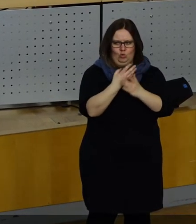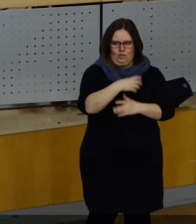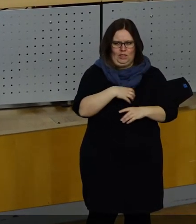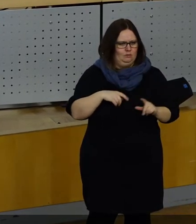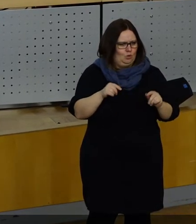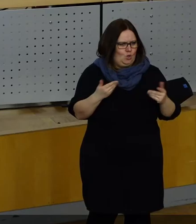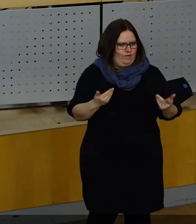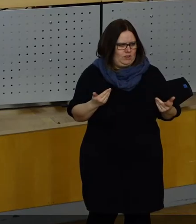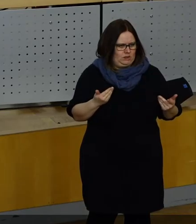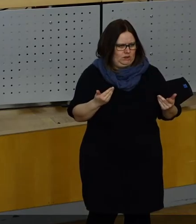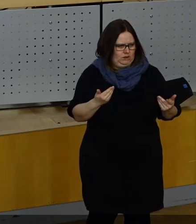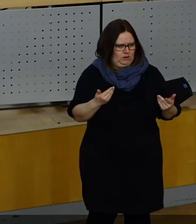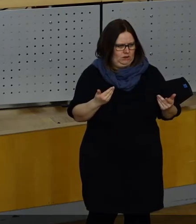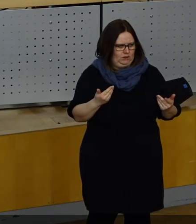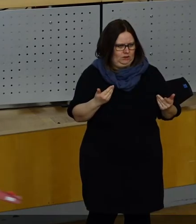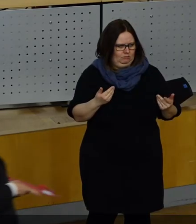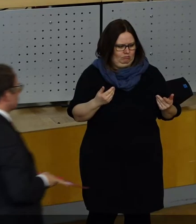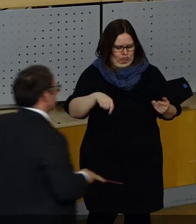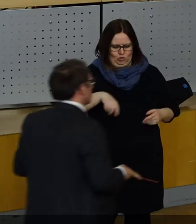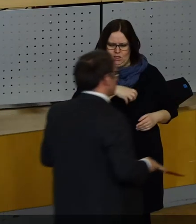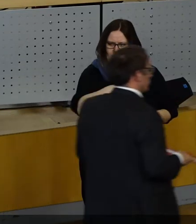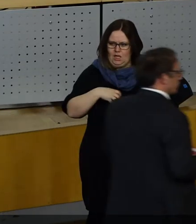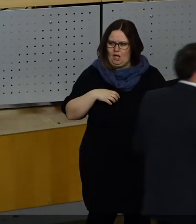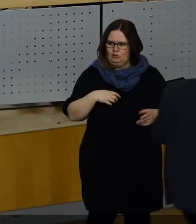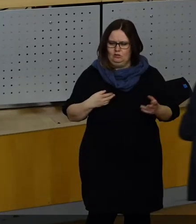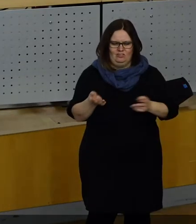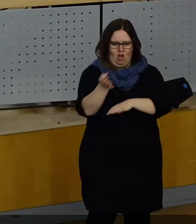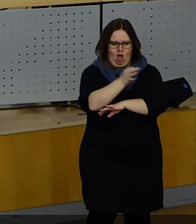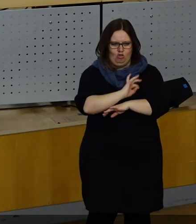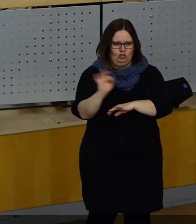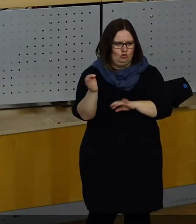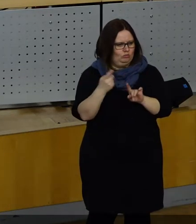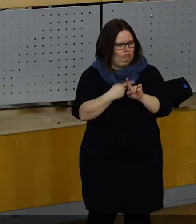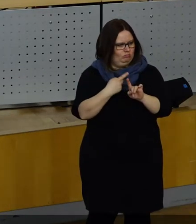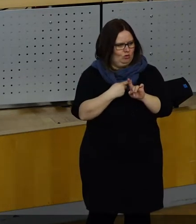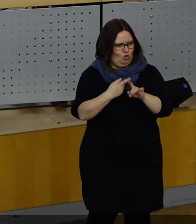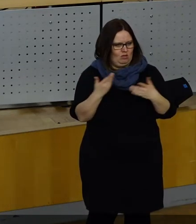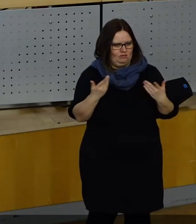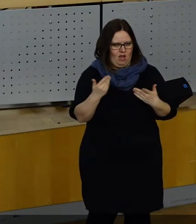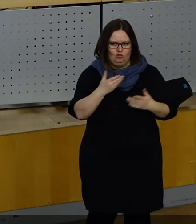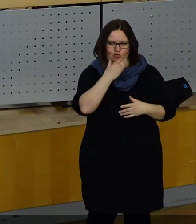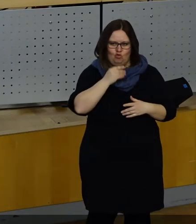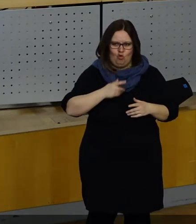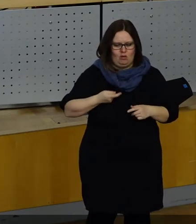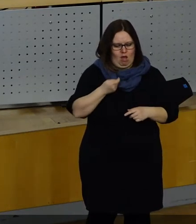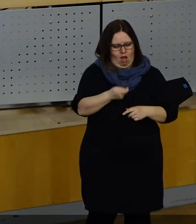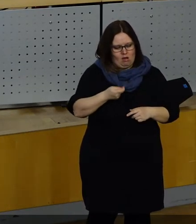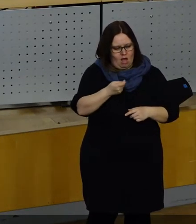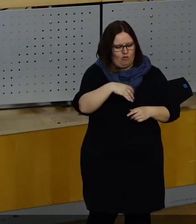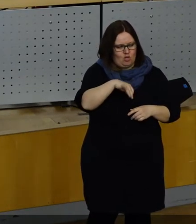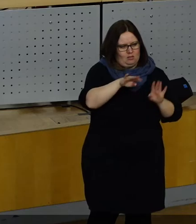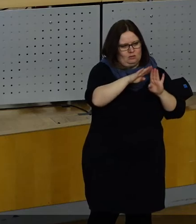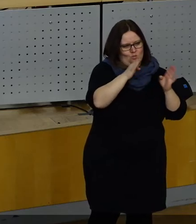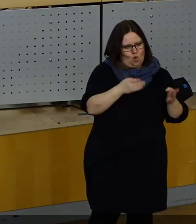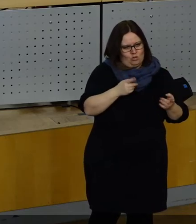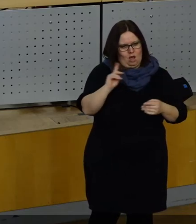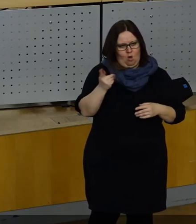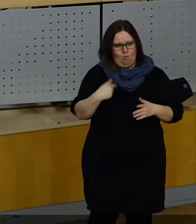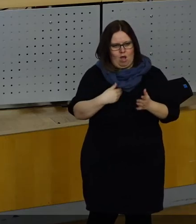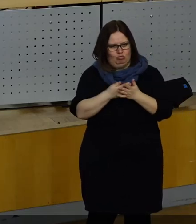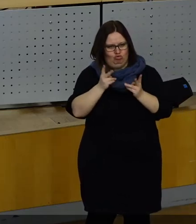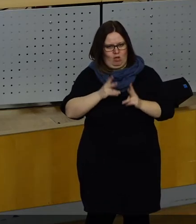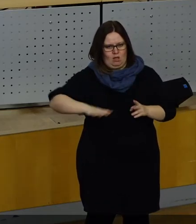ausmacht. Warum ist denn Dresden eine architektonisch herausragende Stadt, eine wunderbare Anlage, sowohl von Einzelgebäuden als auch in der